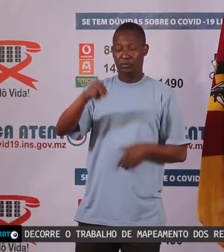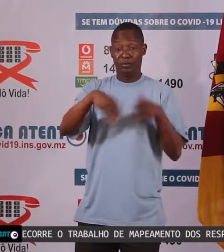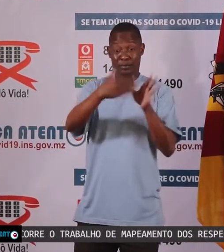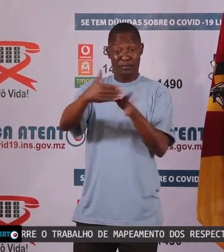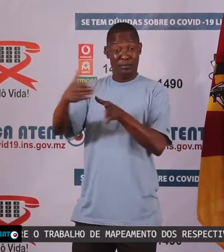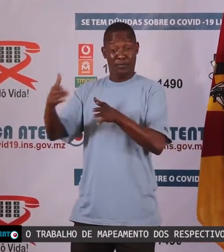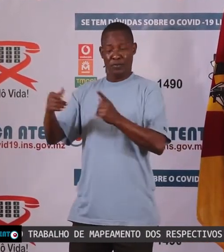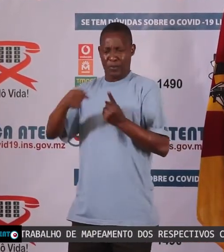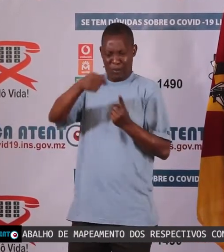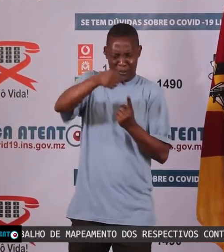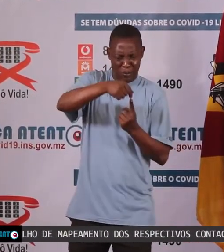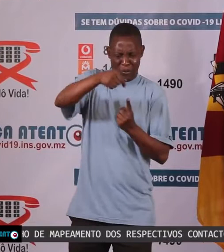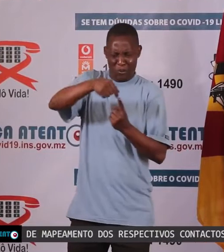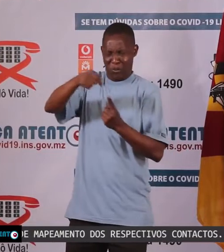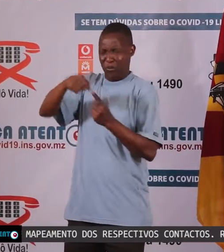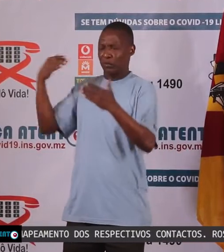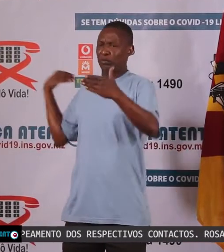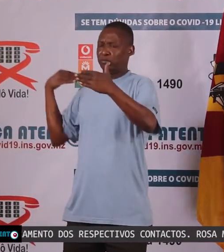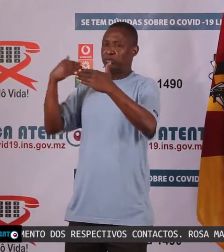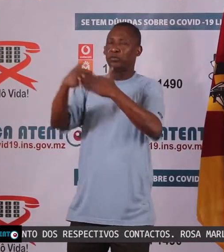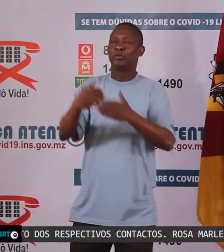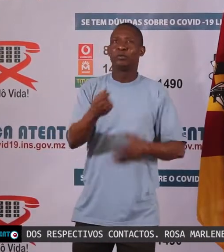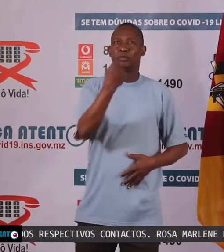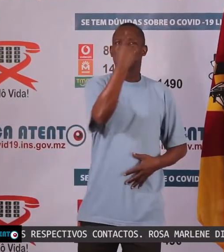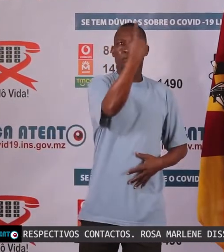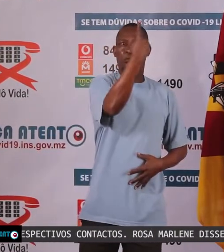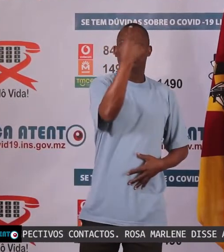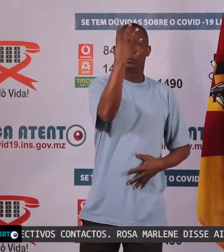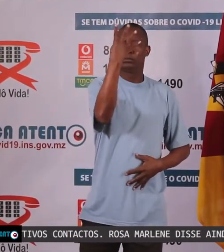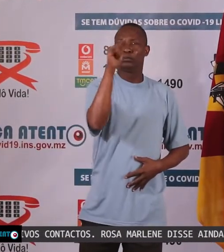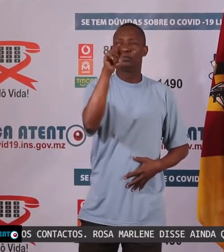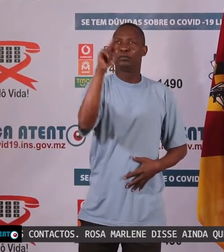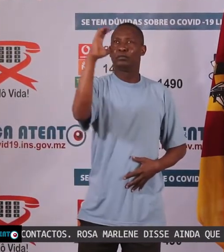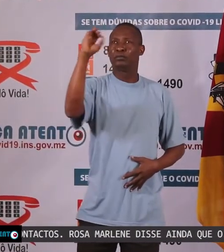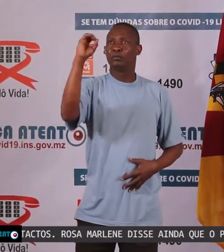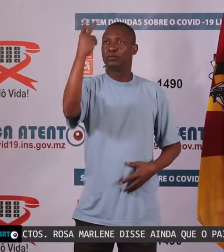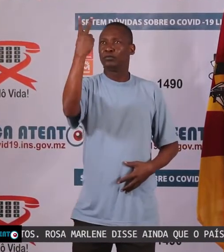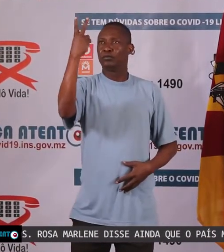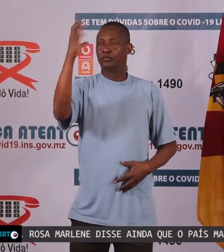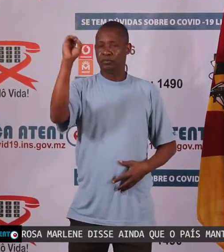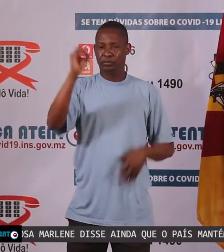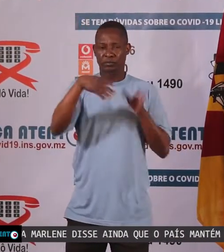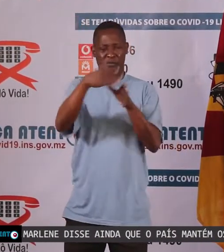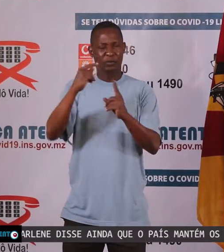testados cumulativamente 14.020 casos suspeitos, sendo que